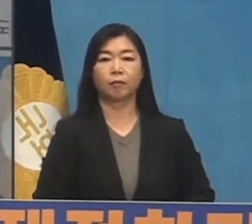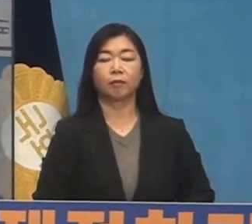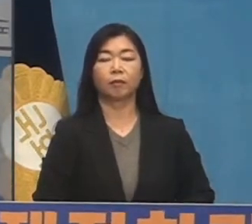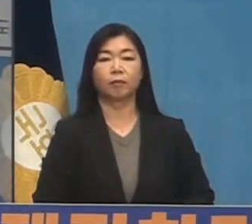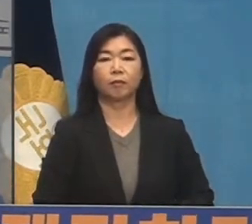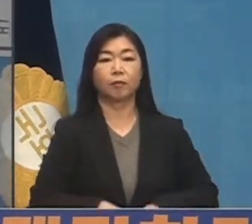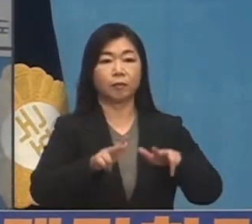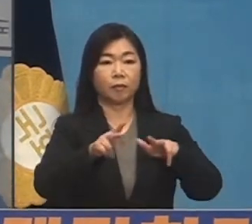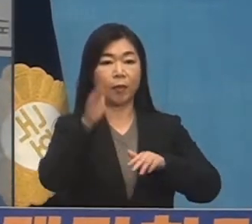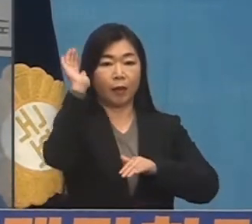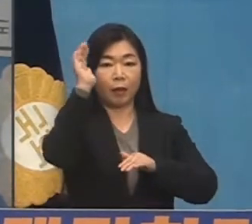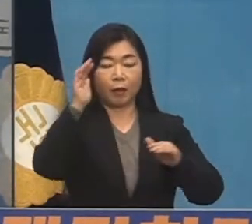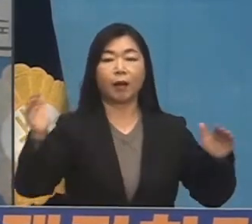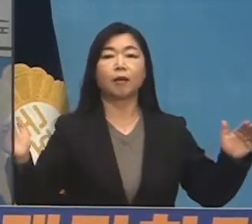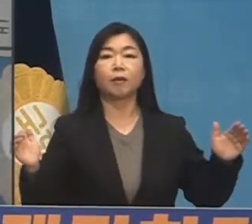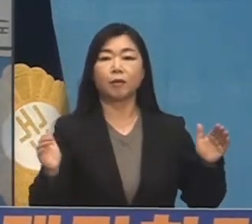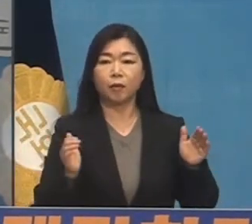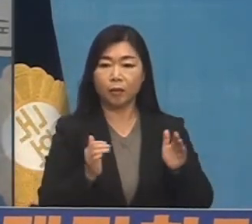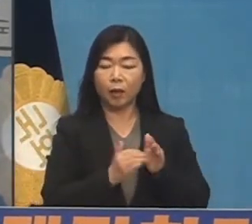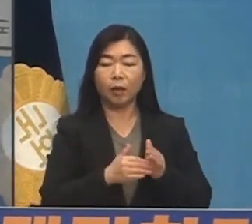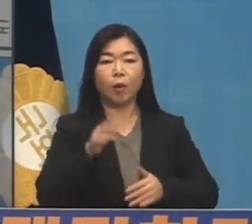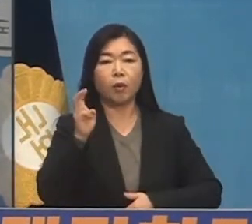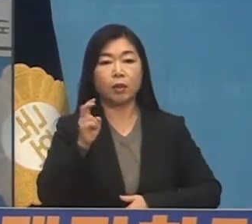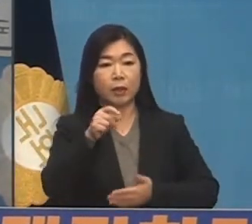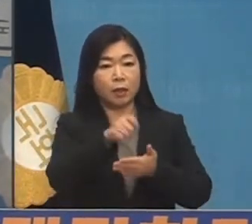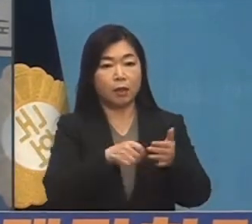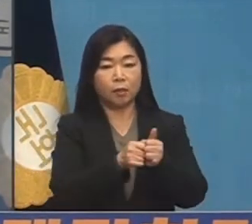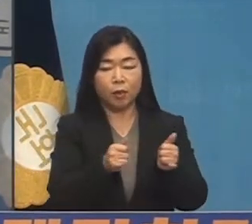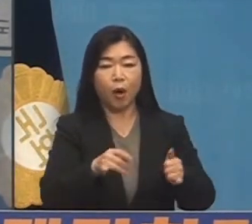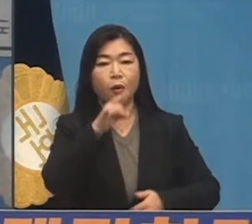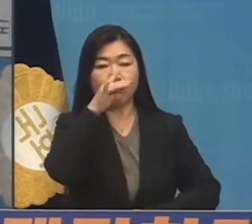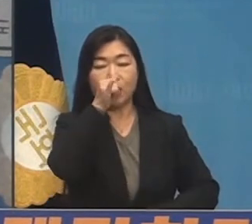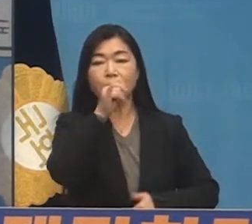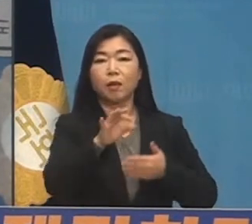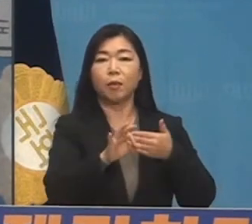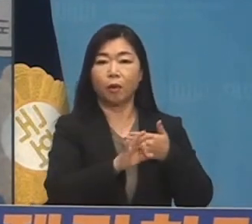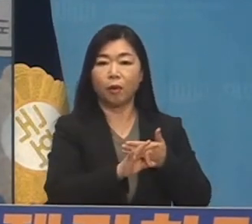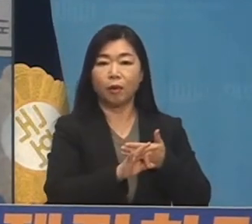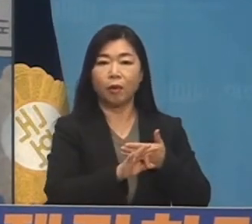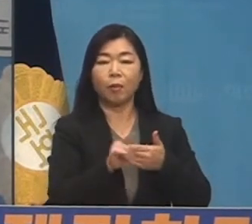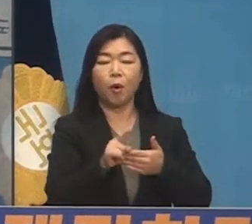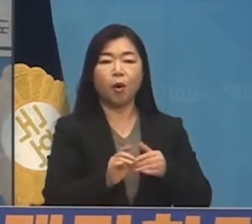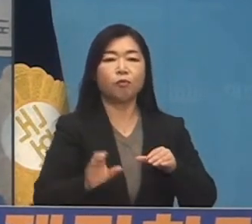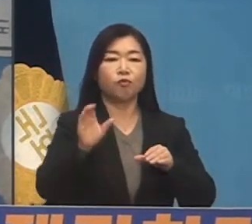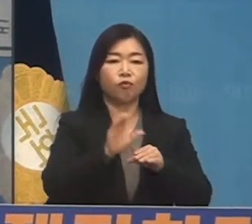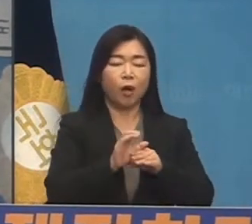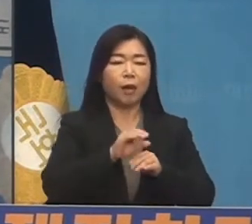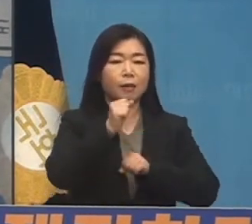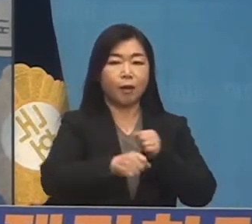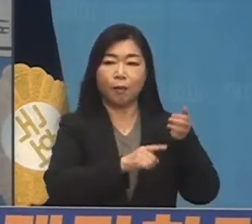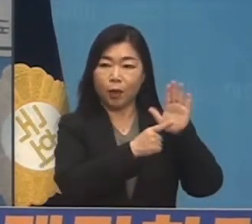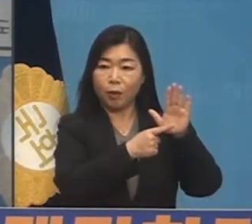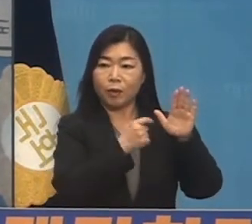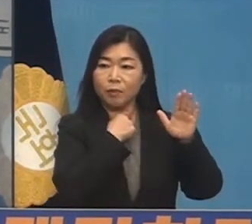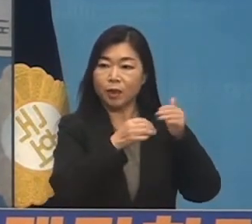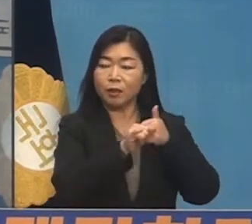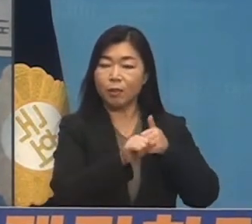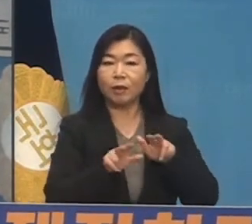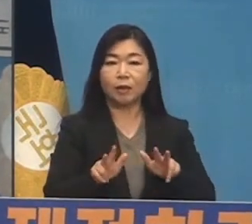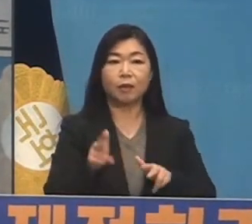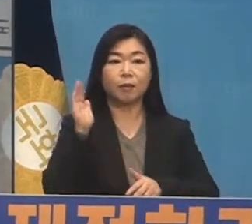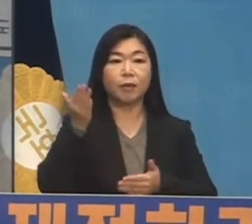네, 이상 기자회견을 마칠 건데요. 혹시 기자님들 궁금하신 사항이나 아니면 추가 알바라는 분들